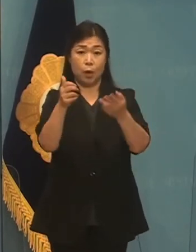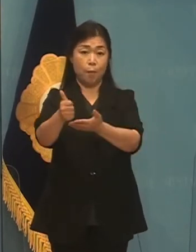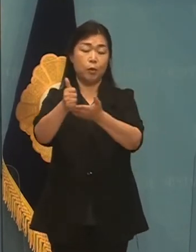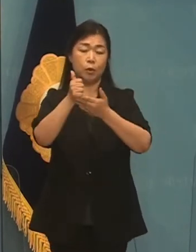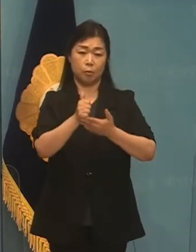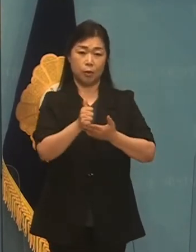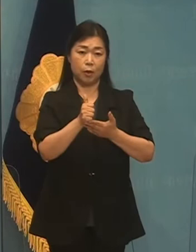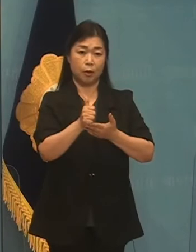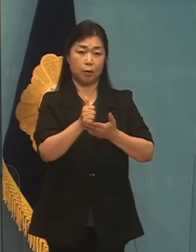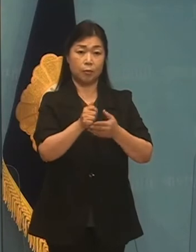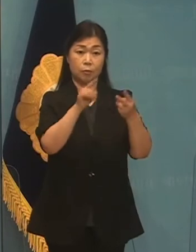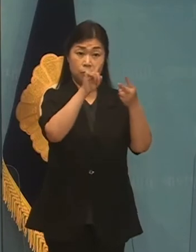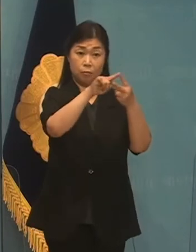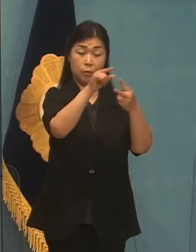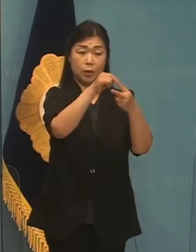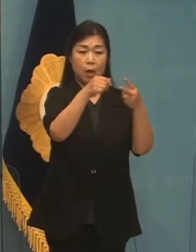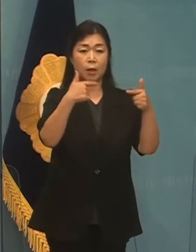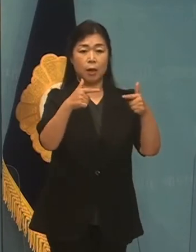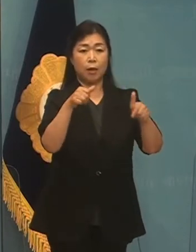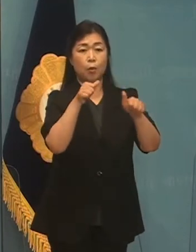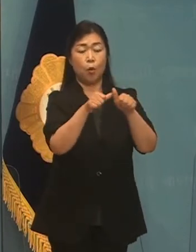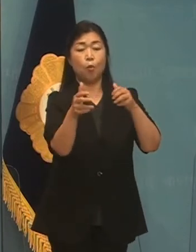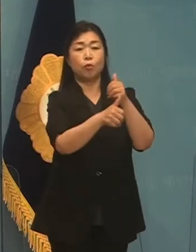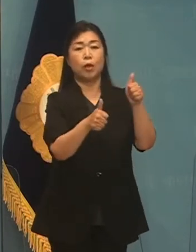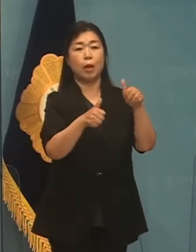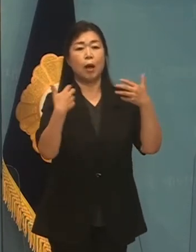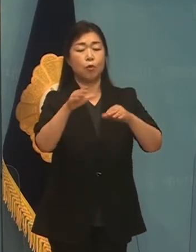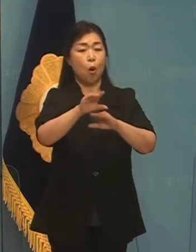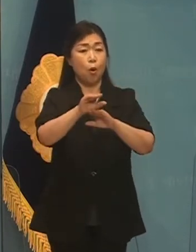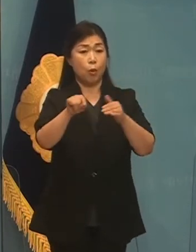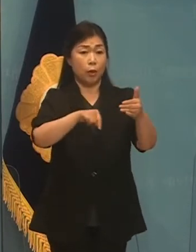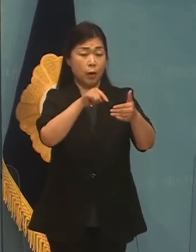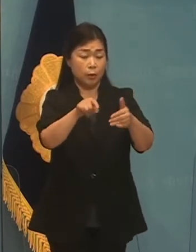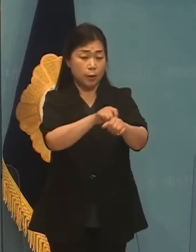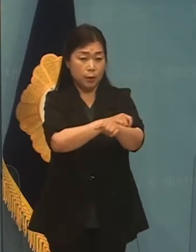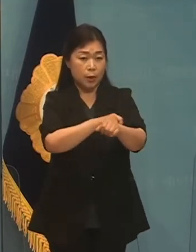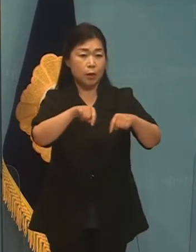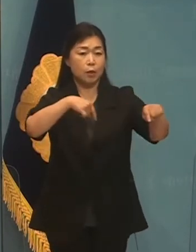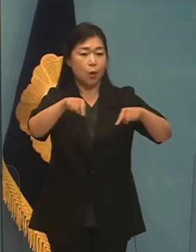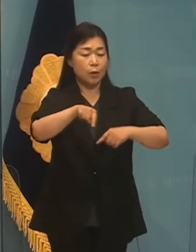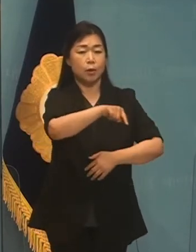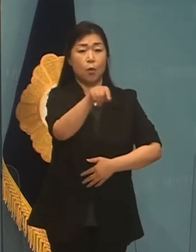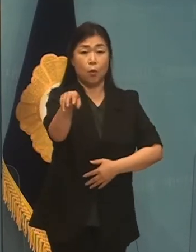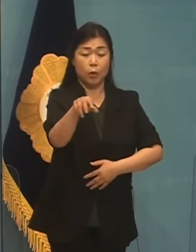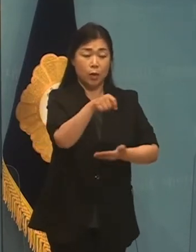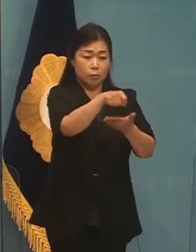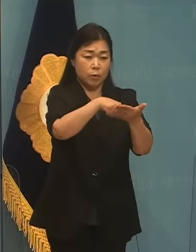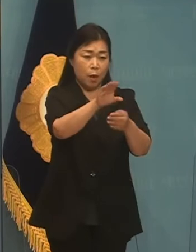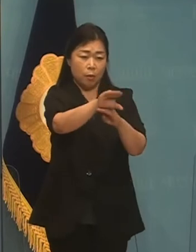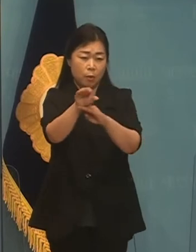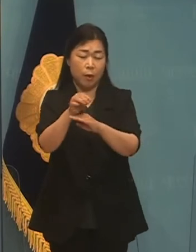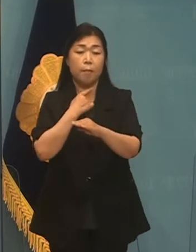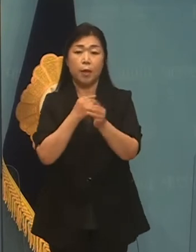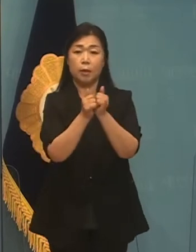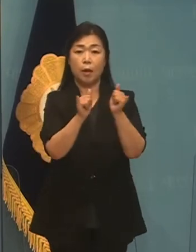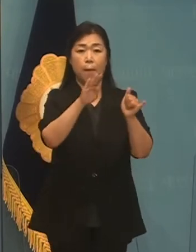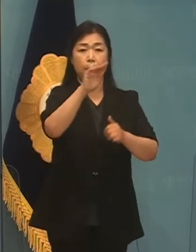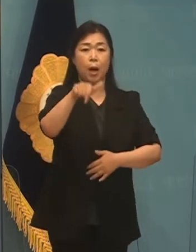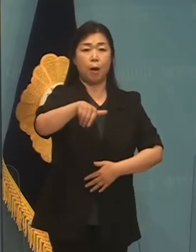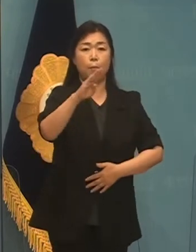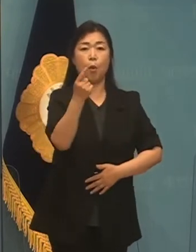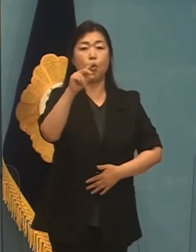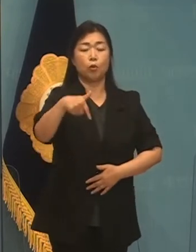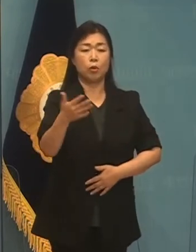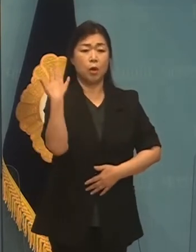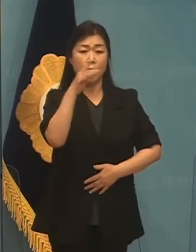영입했습니다. 상임 고문에 한국 언론계 특히 정치 현장 취재의 산증인 박보균 전